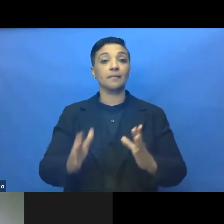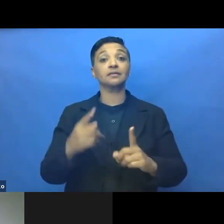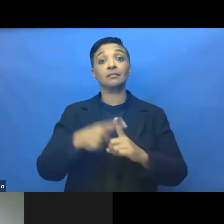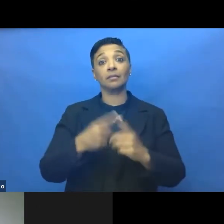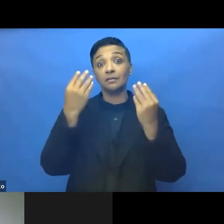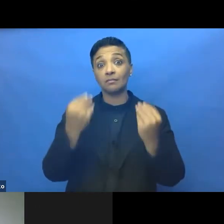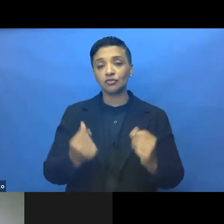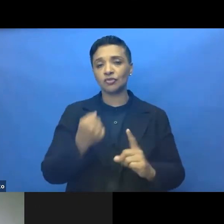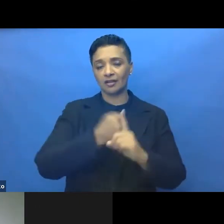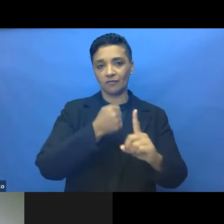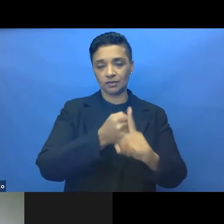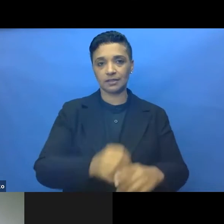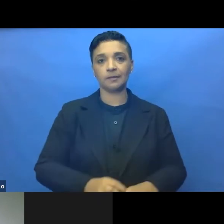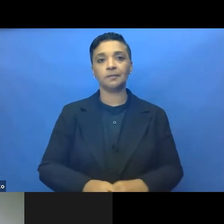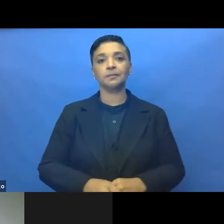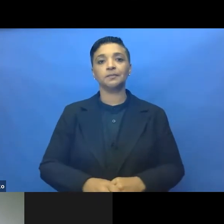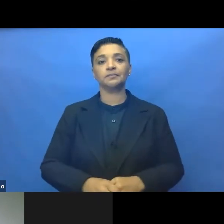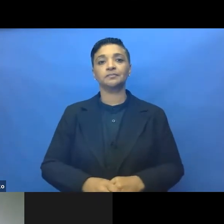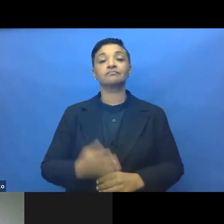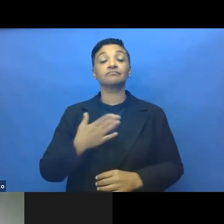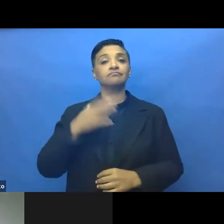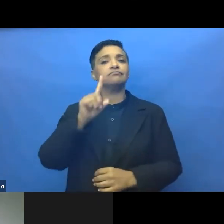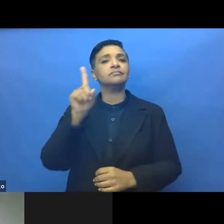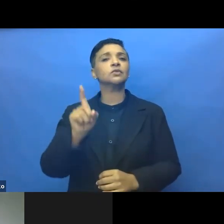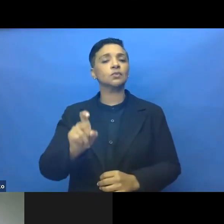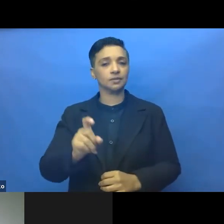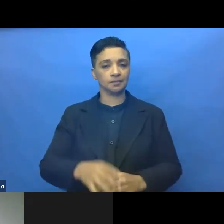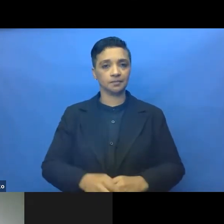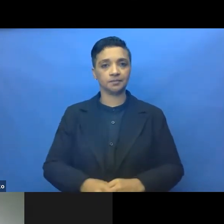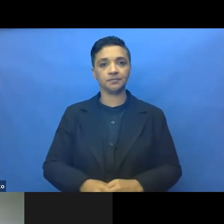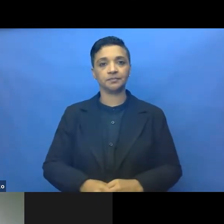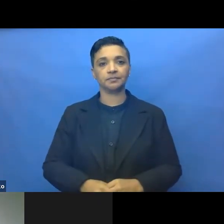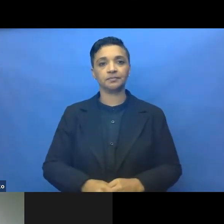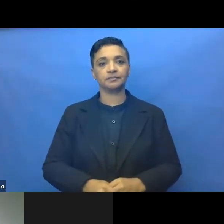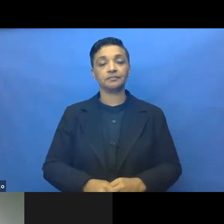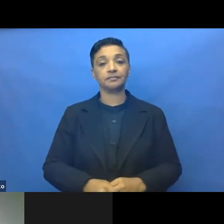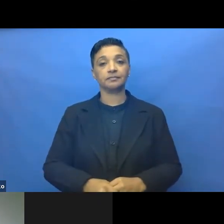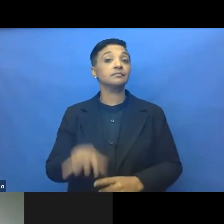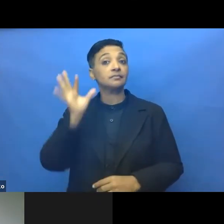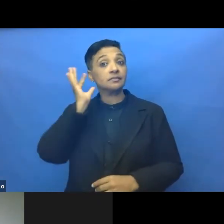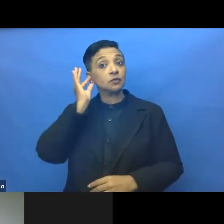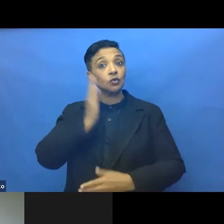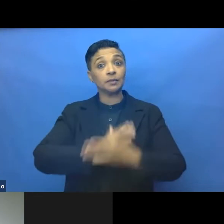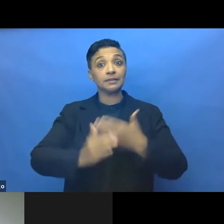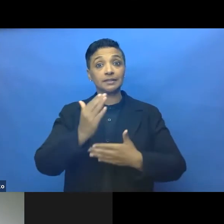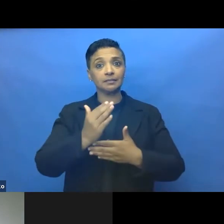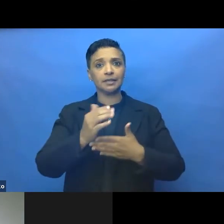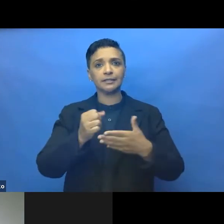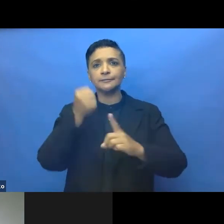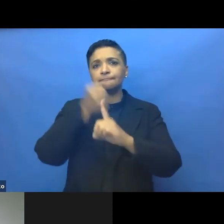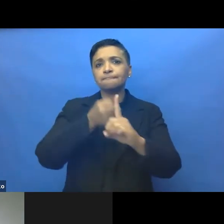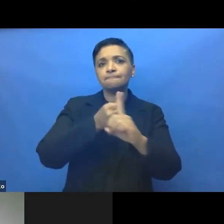le processus de la prise de décision. Comment,